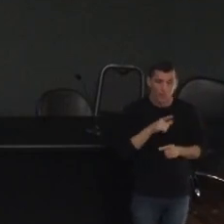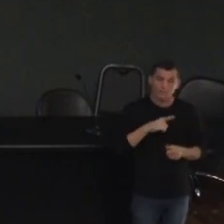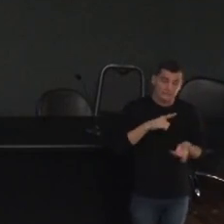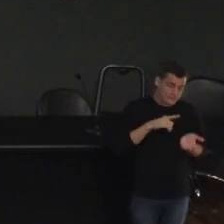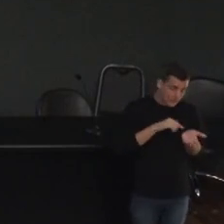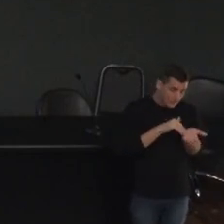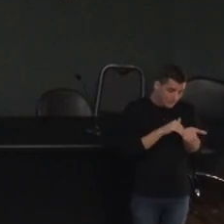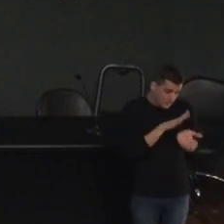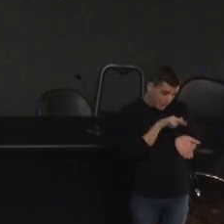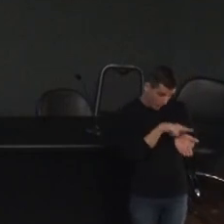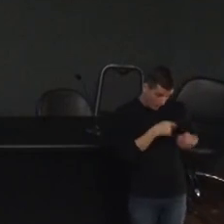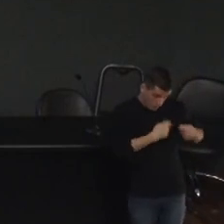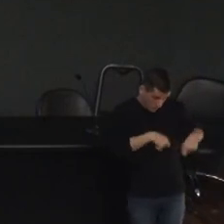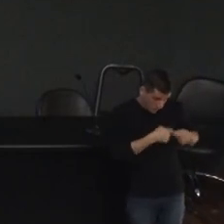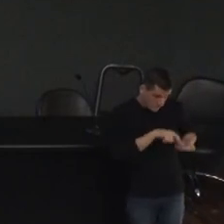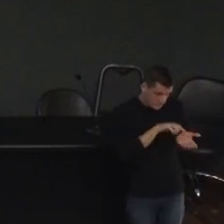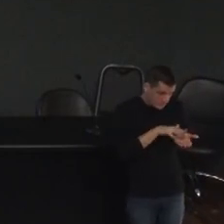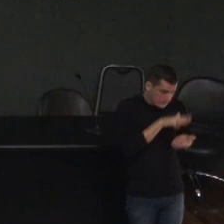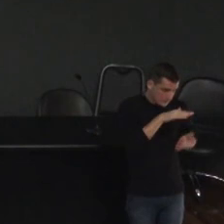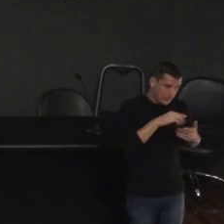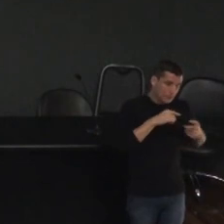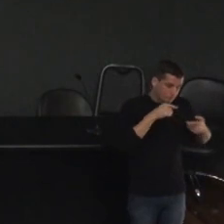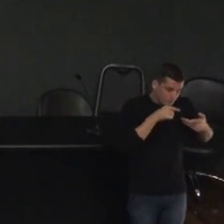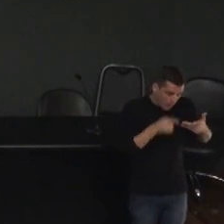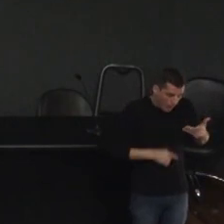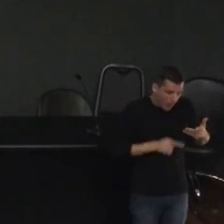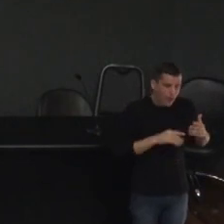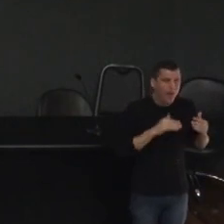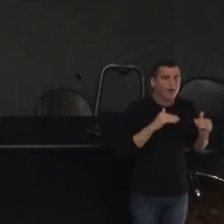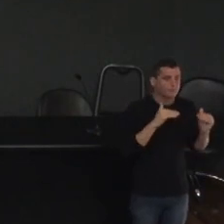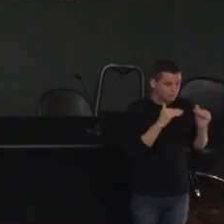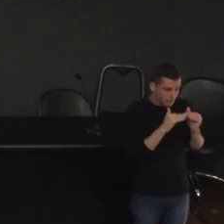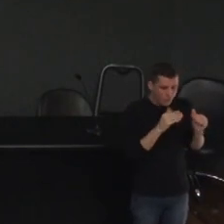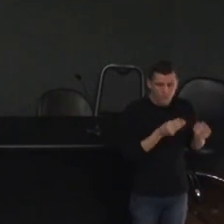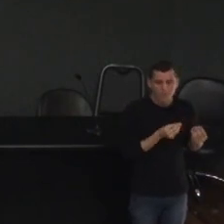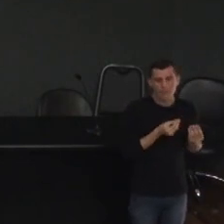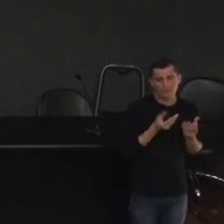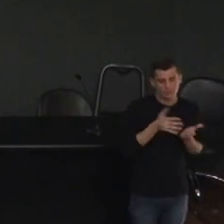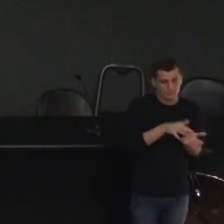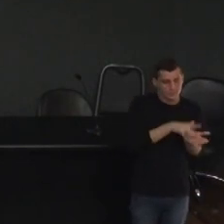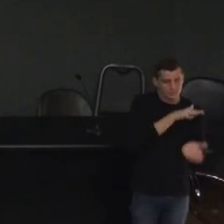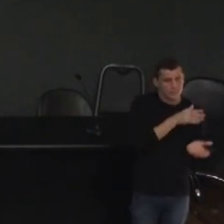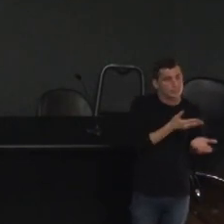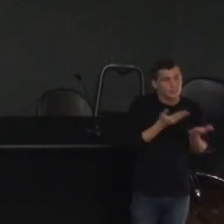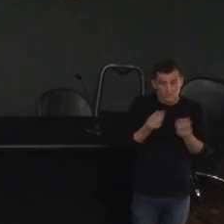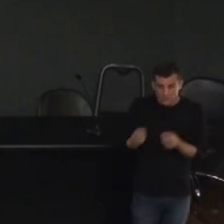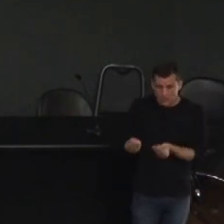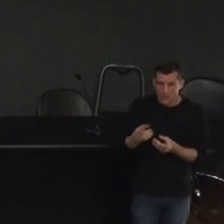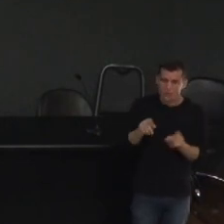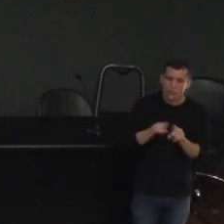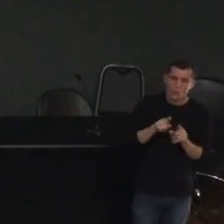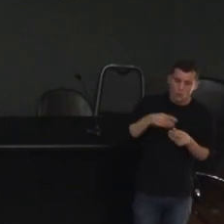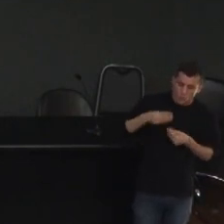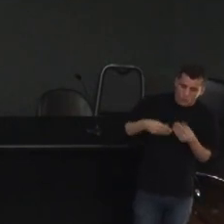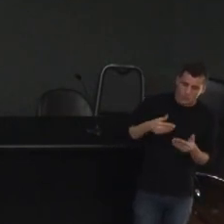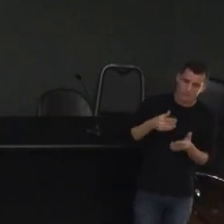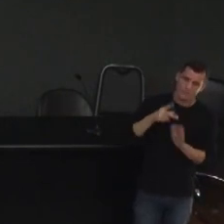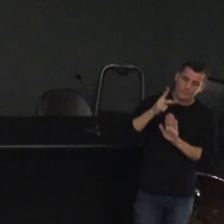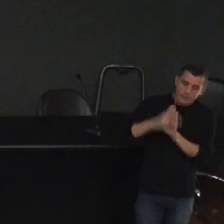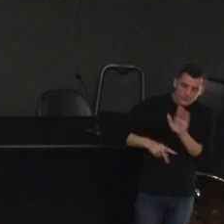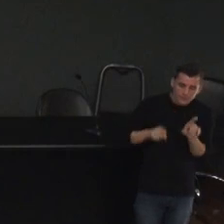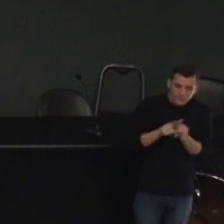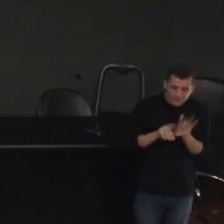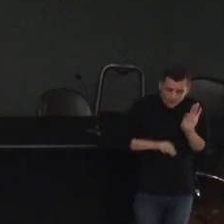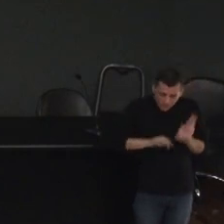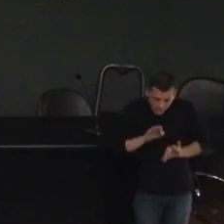necessário isso já é 25 30% de um projeto de aplicação depois uma análise da estrutura organizacional